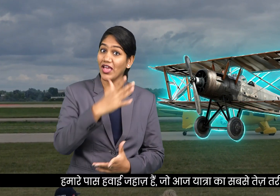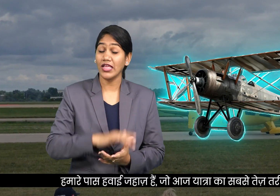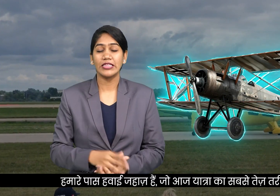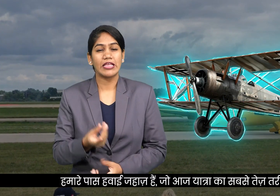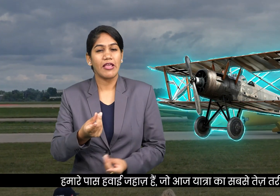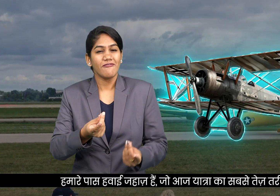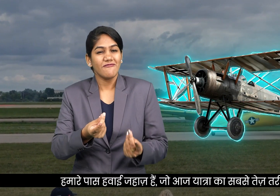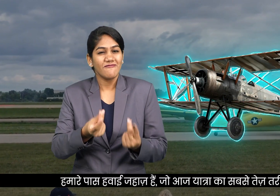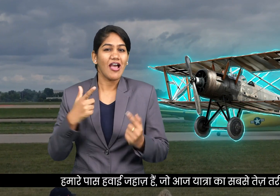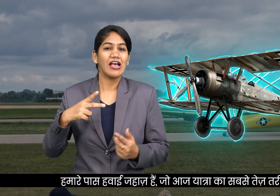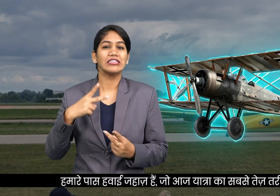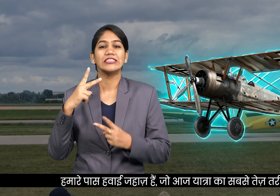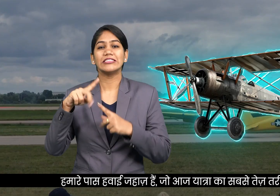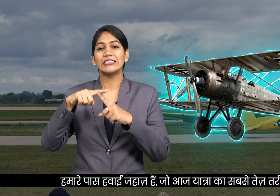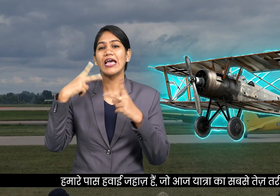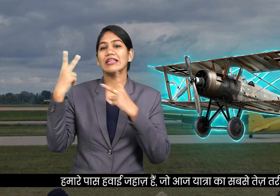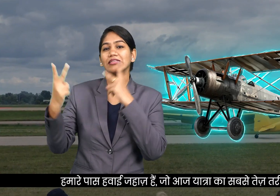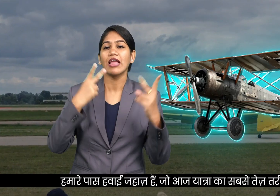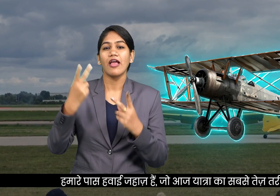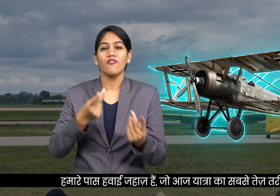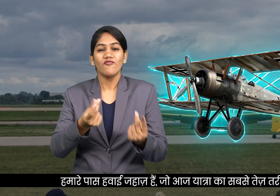तेज़ तरीका है।